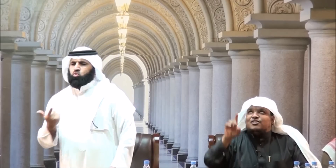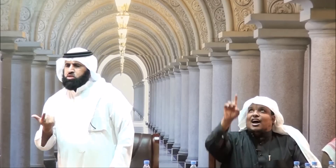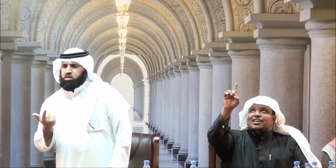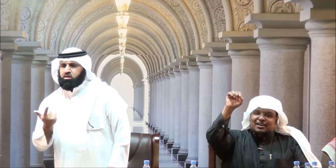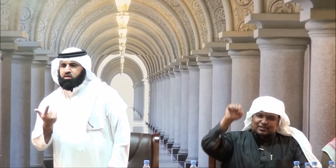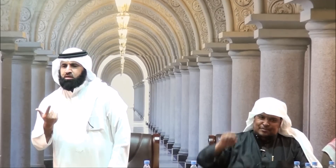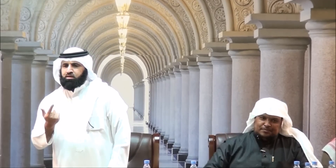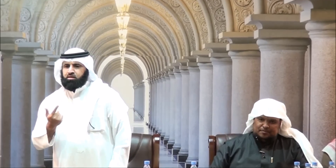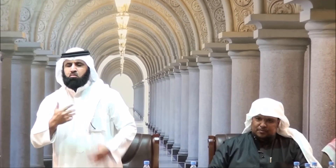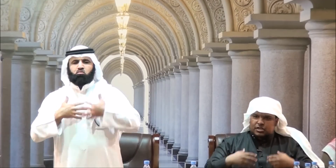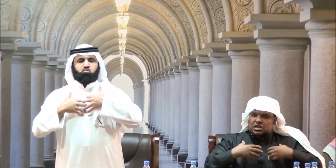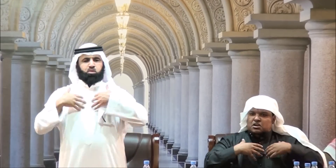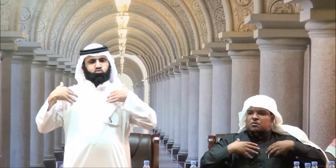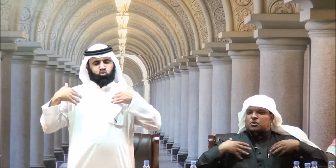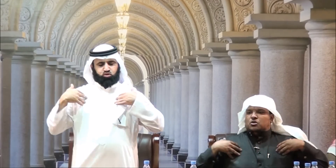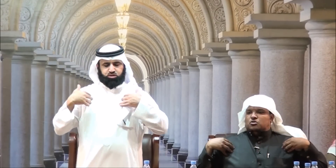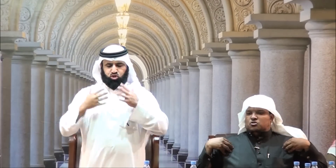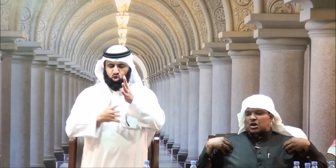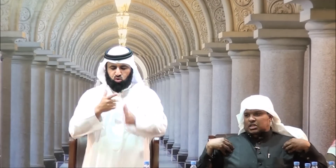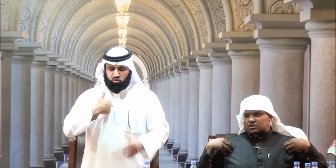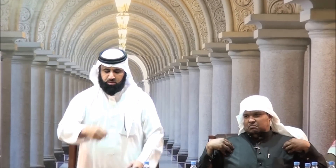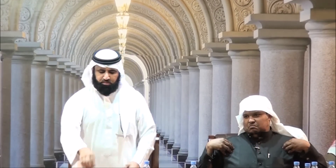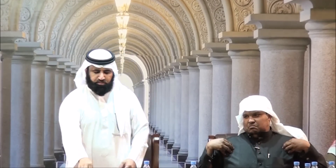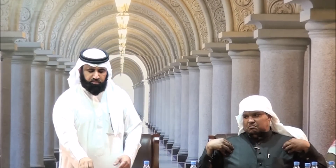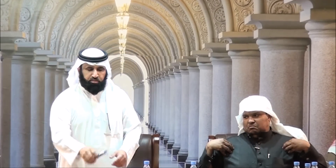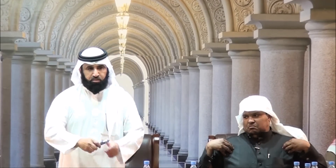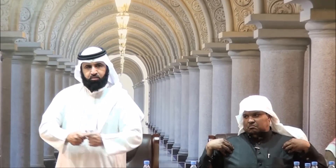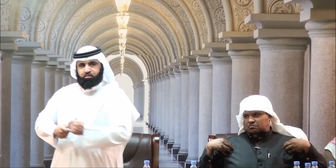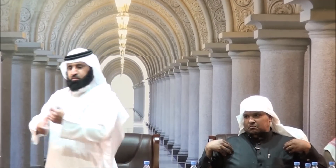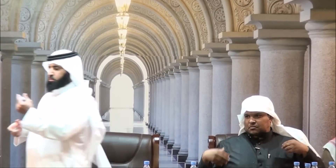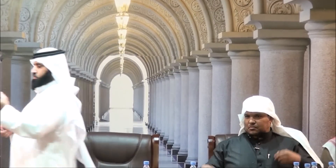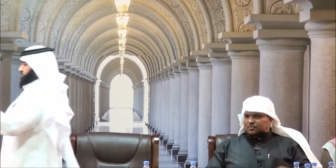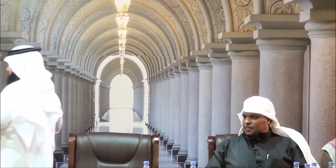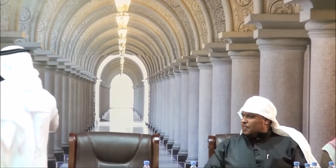مطلبهم السعادة أنهم يكونون سعداء.